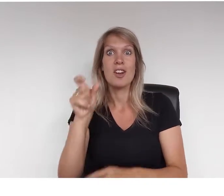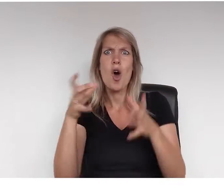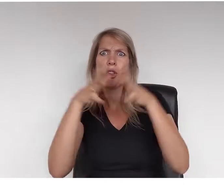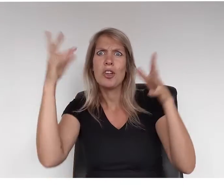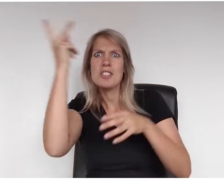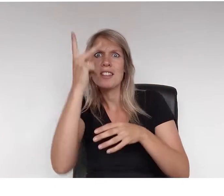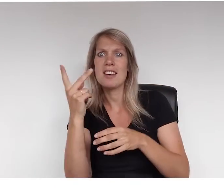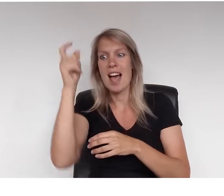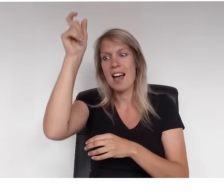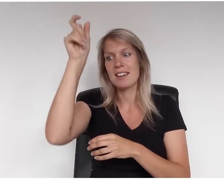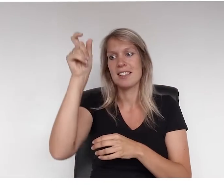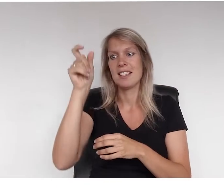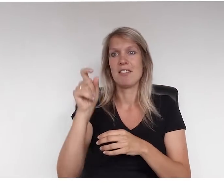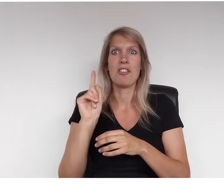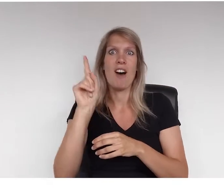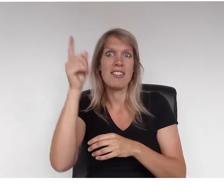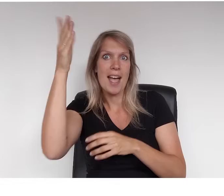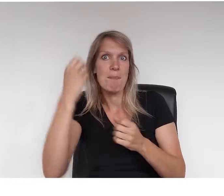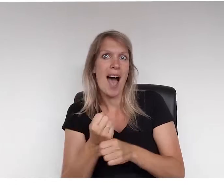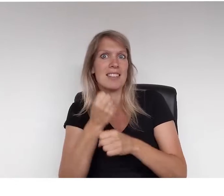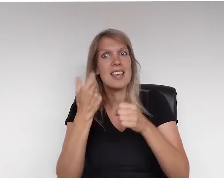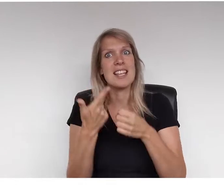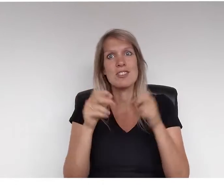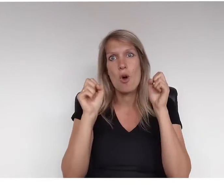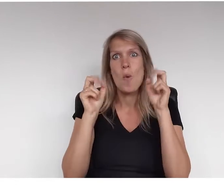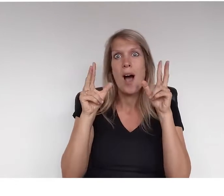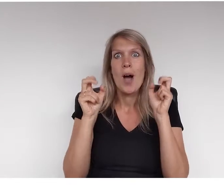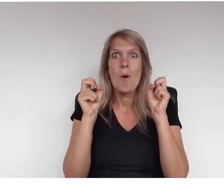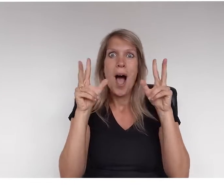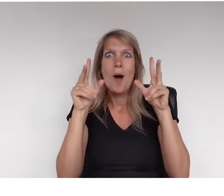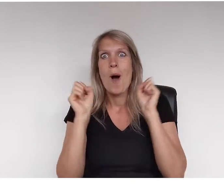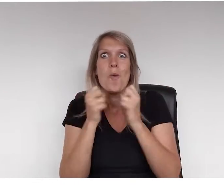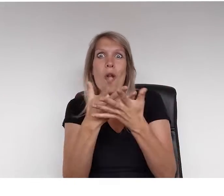kunstenaar, een grote kunstenaar. Want wat hij maakte is zo